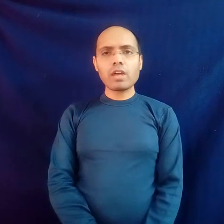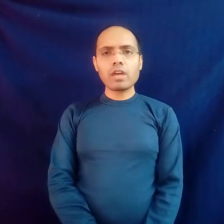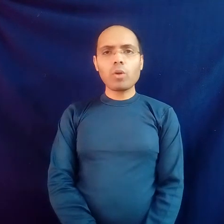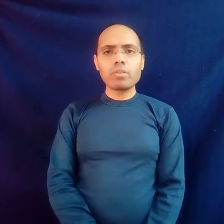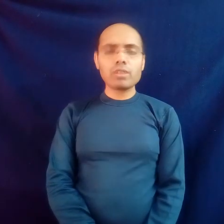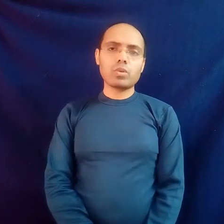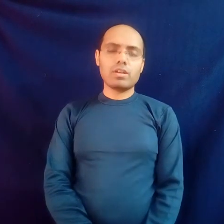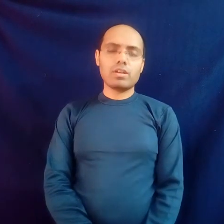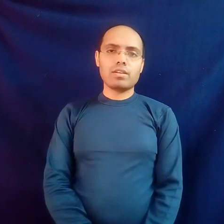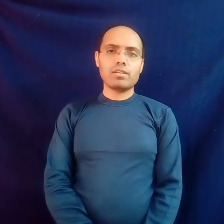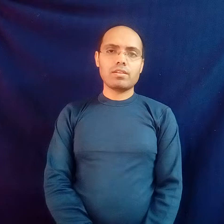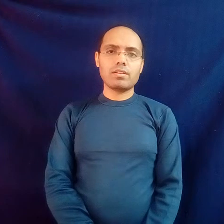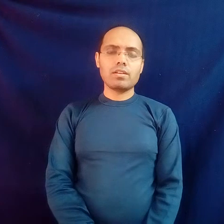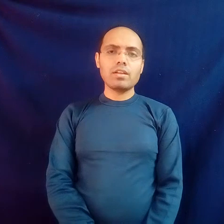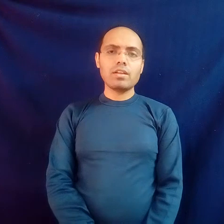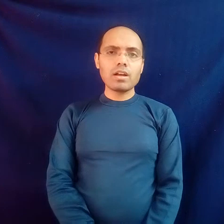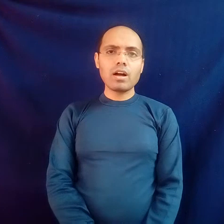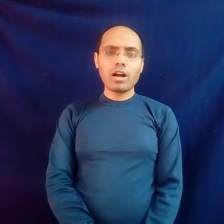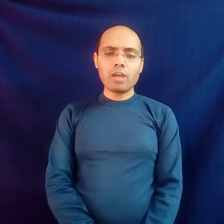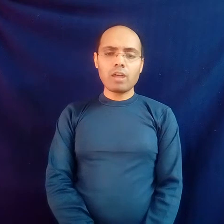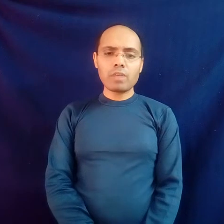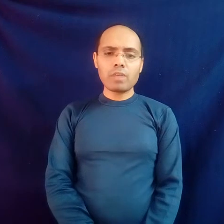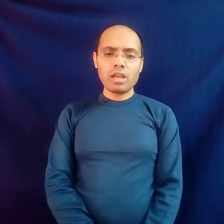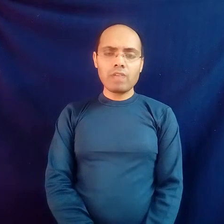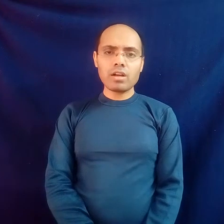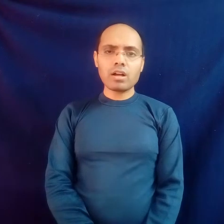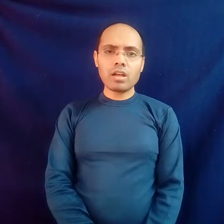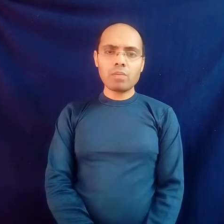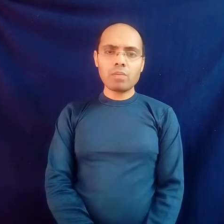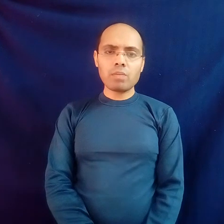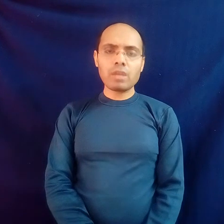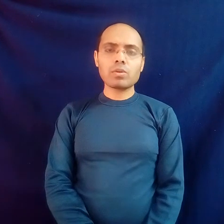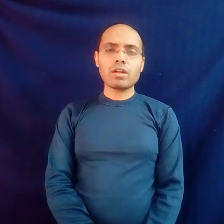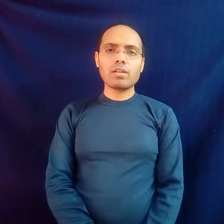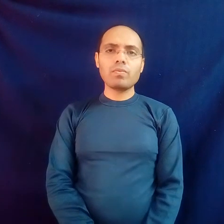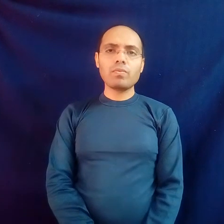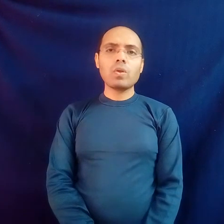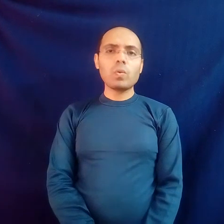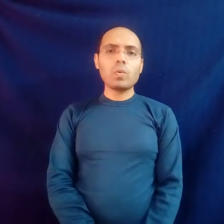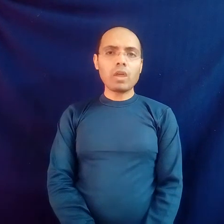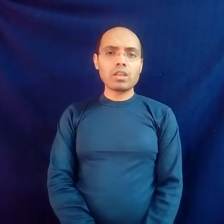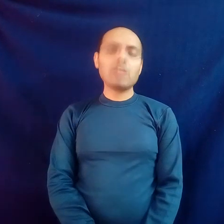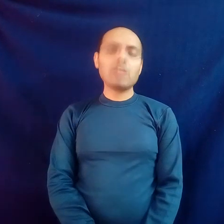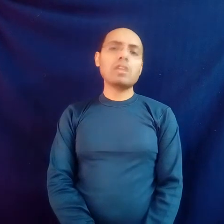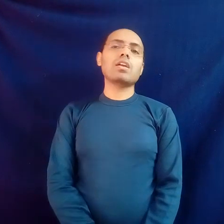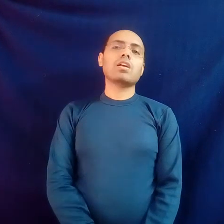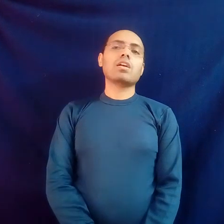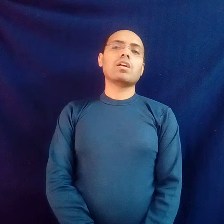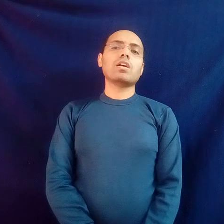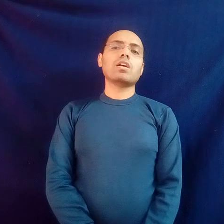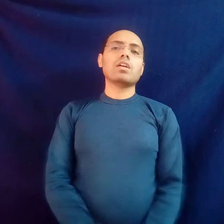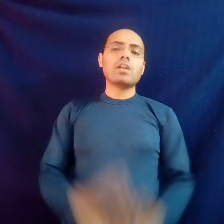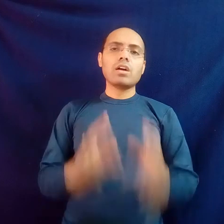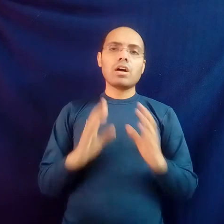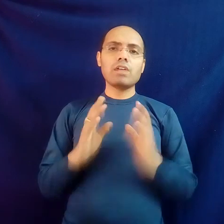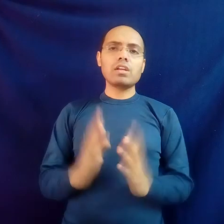एक ऑपरेटर होता है या आपके एरिया का एक मैप होता है, वैसे ही हर